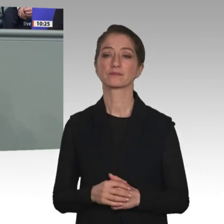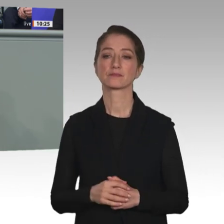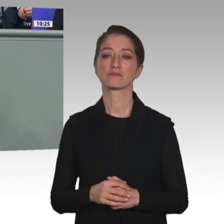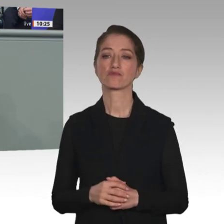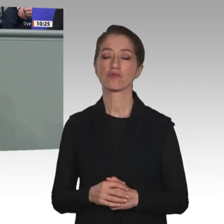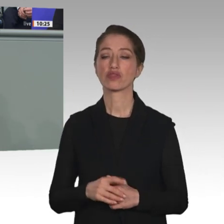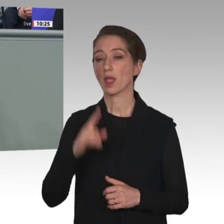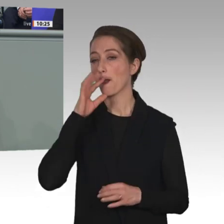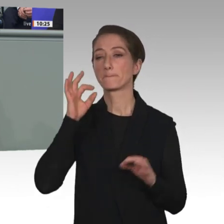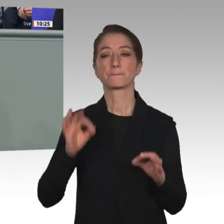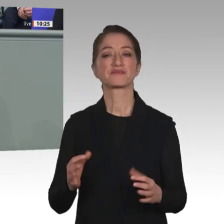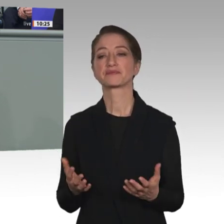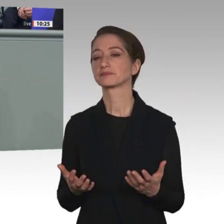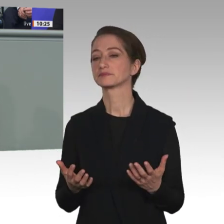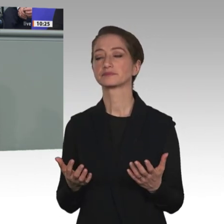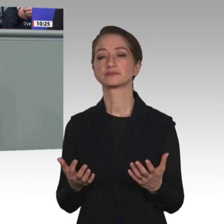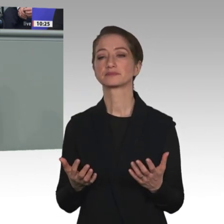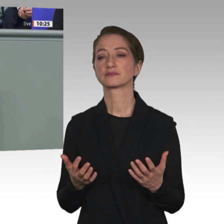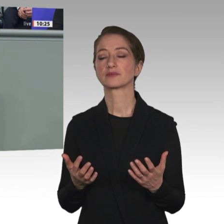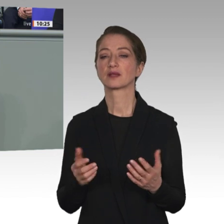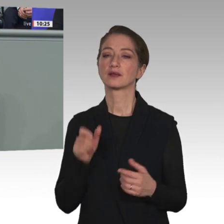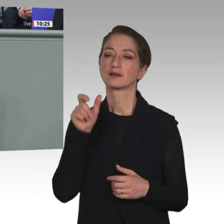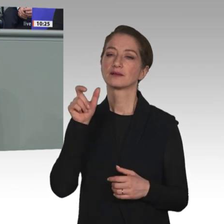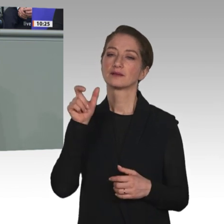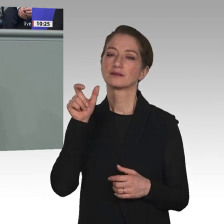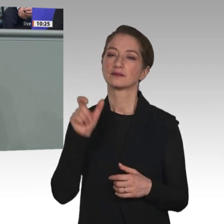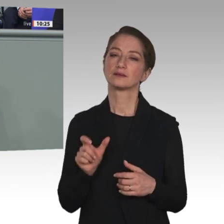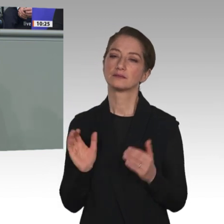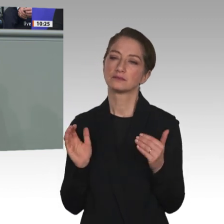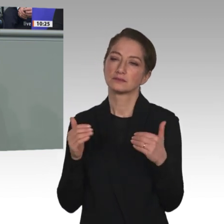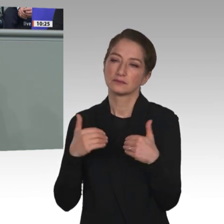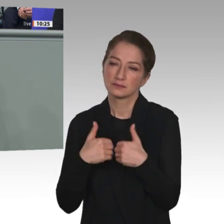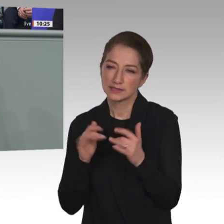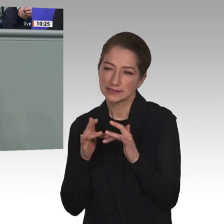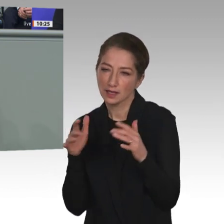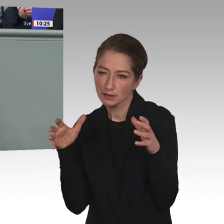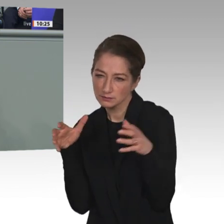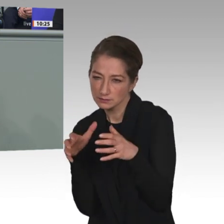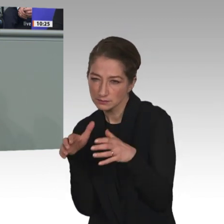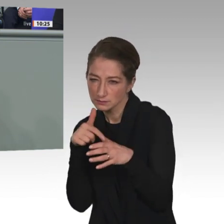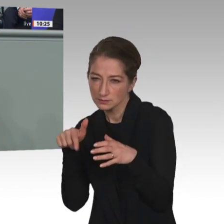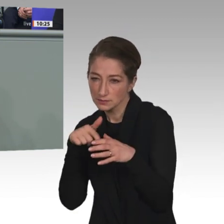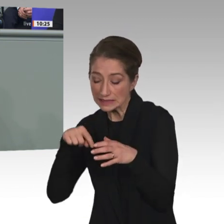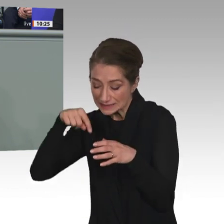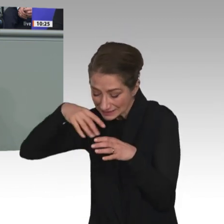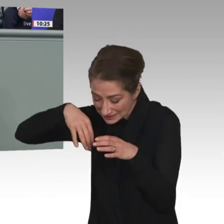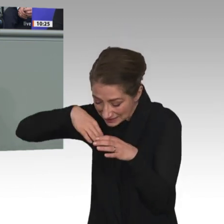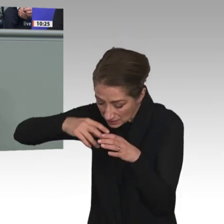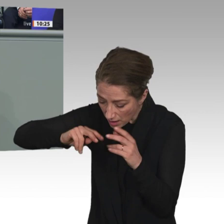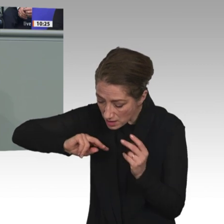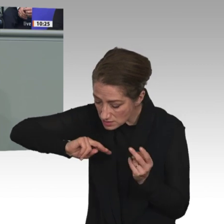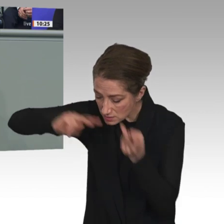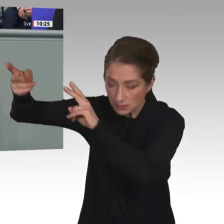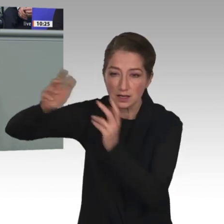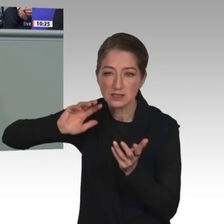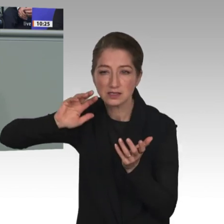wenn es zu einer ruhigen und introvertierten Radikalisierung im Netz kommt. Das ist doch die größte Herausforderung für